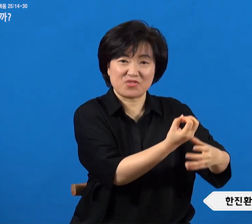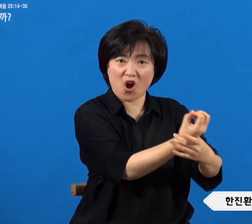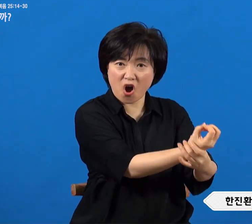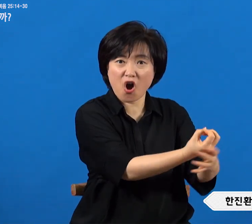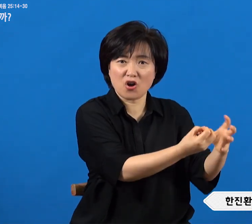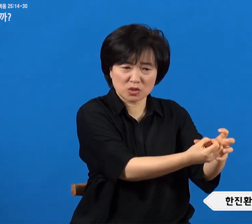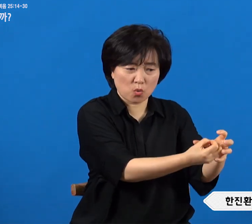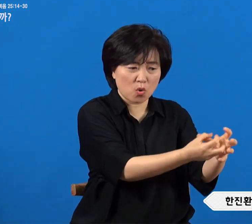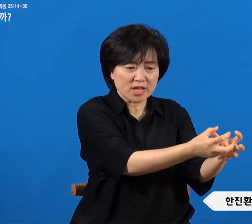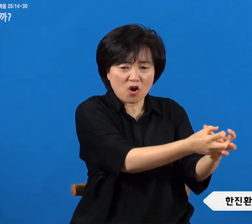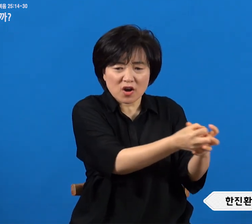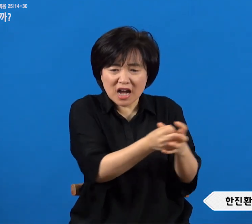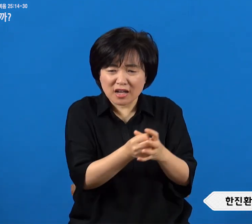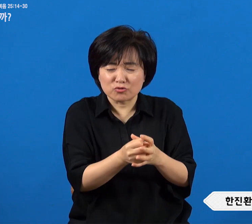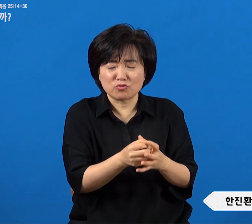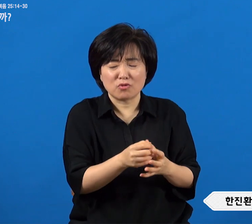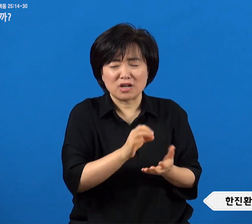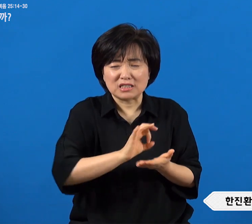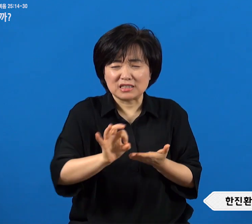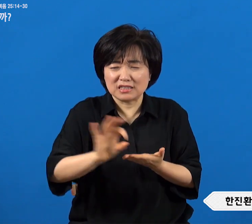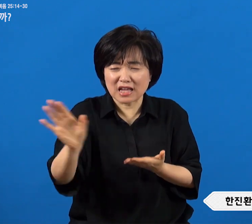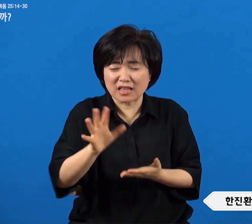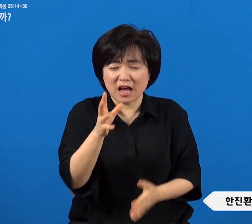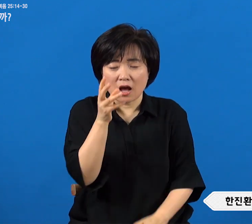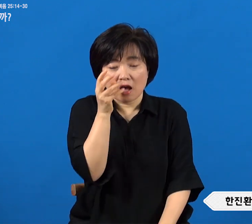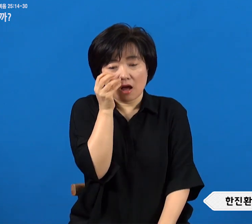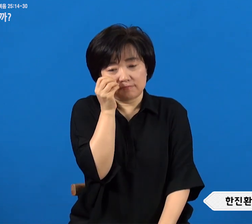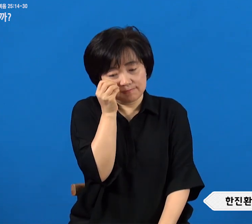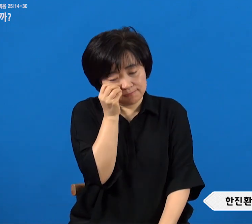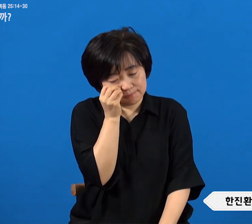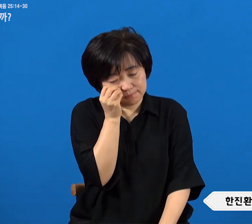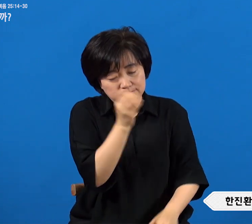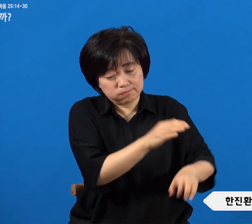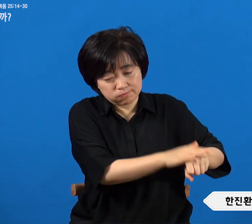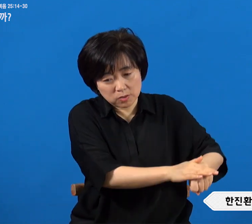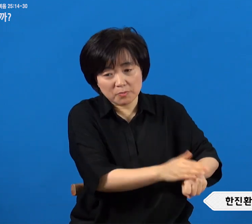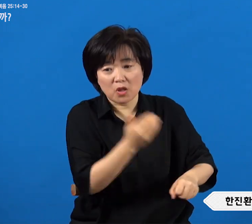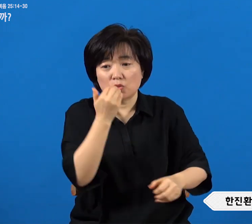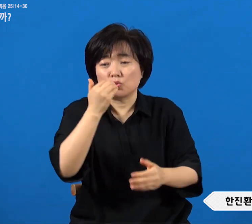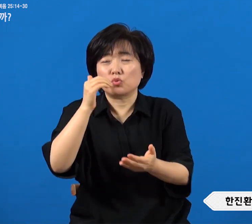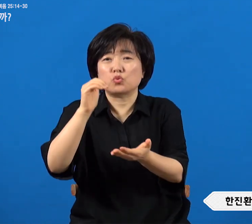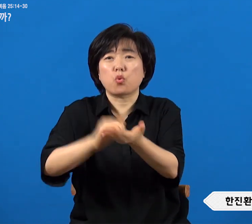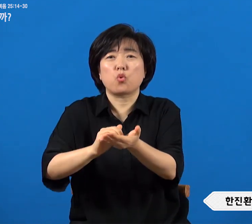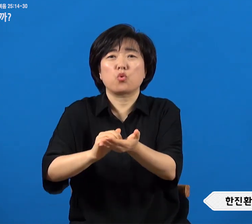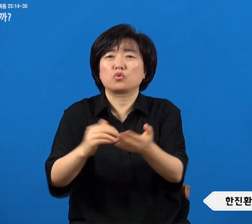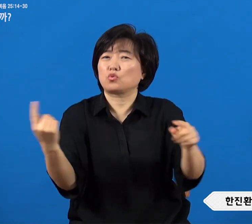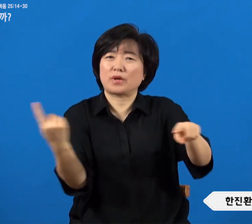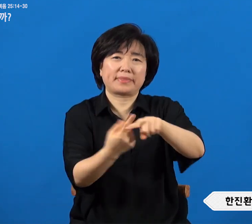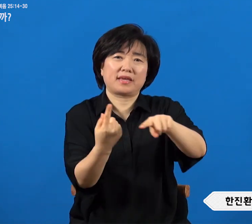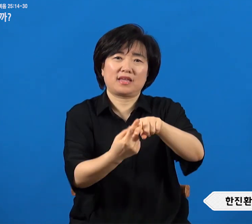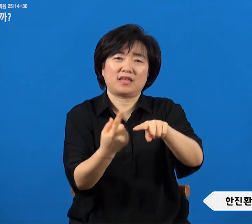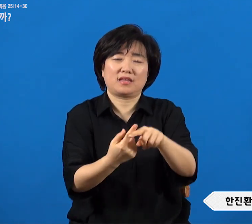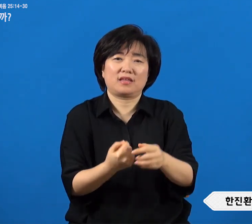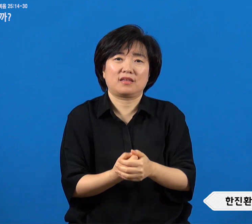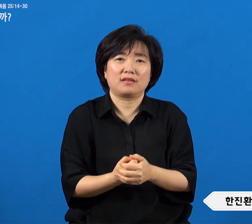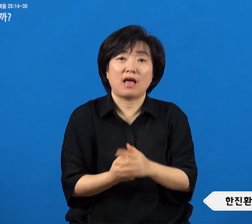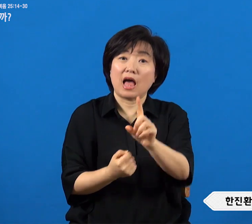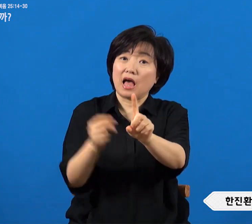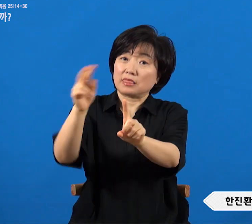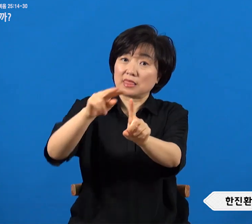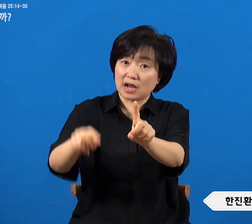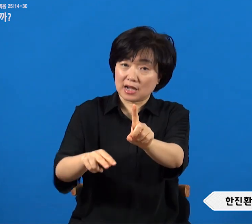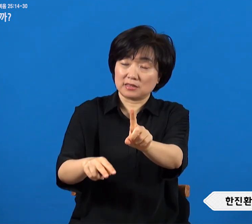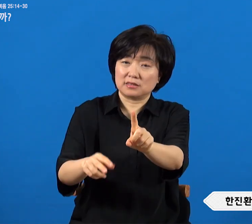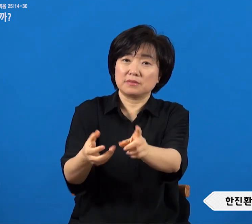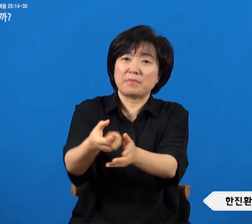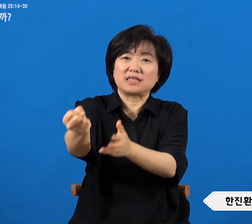금덩어리라도 그것으로 아무것도 안 하고 있으면 그건 돌덩어리나 매한 가지입니다. 한 달란트 받은 사람